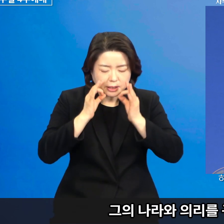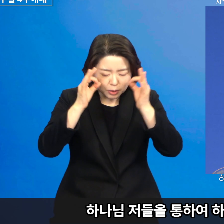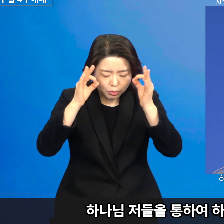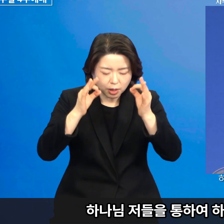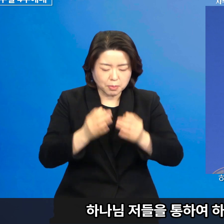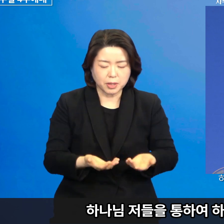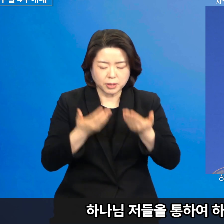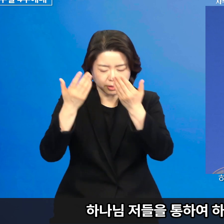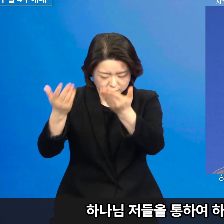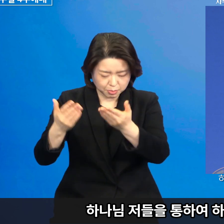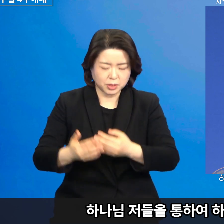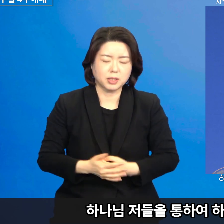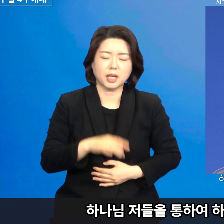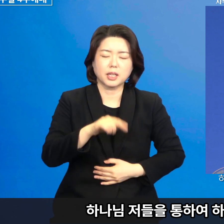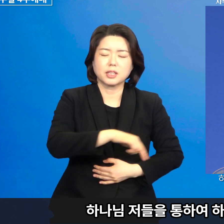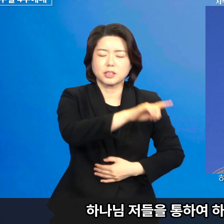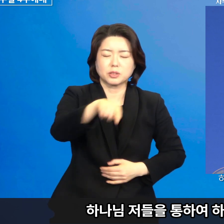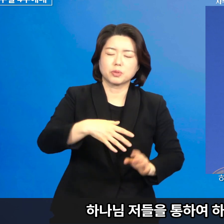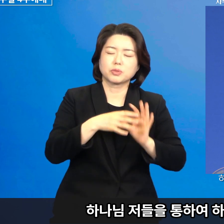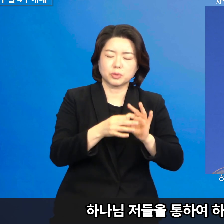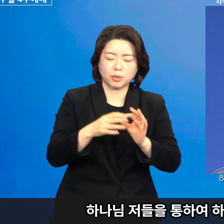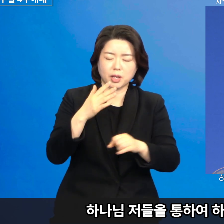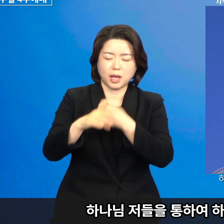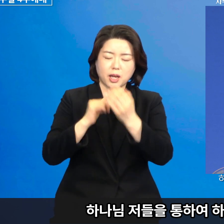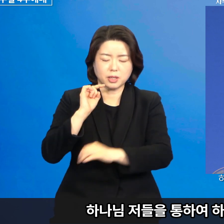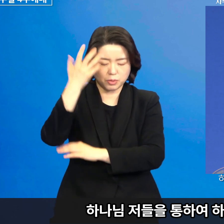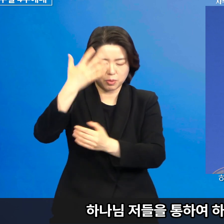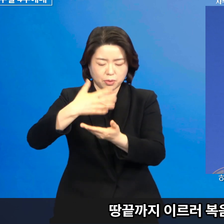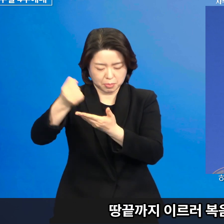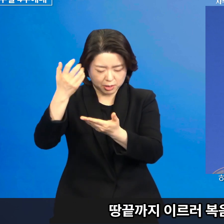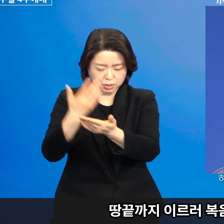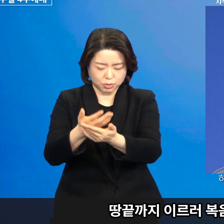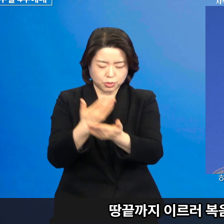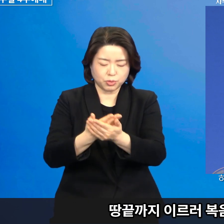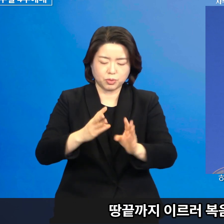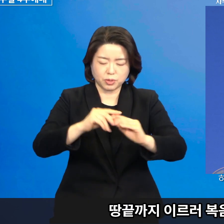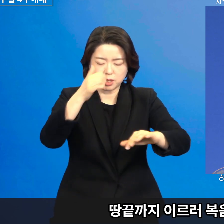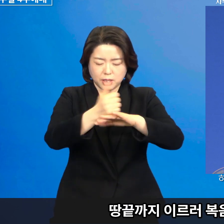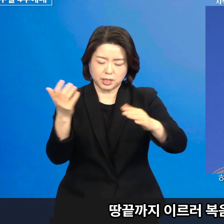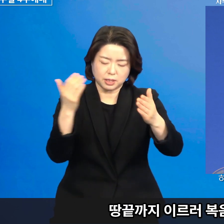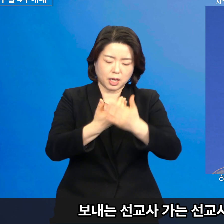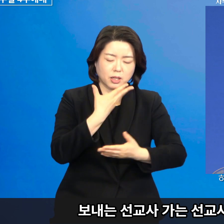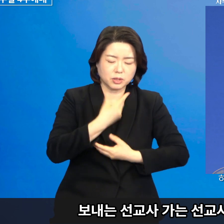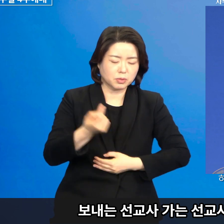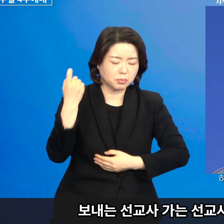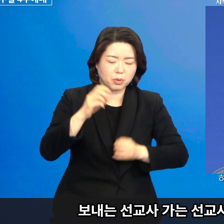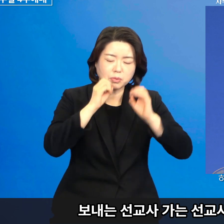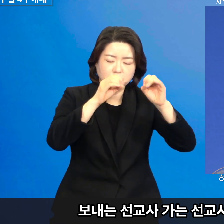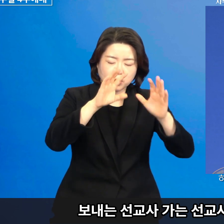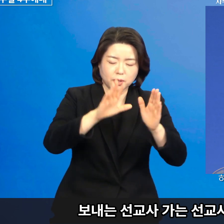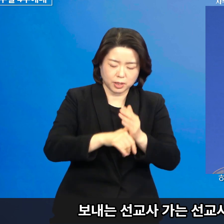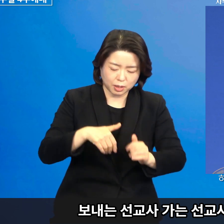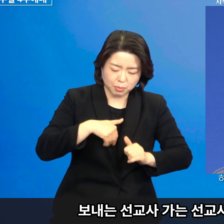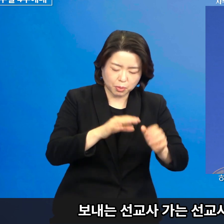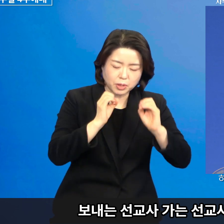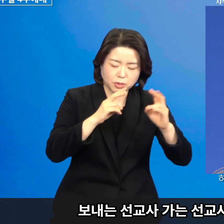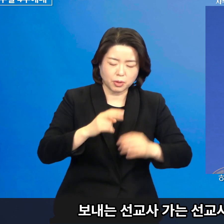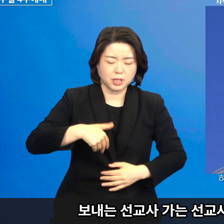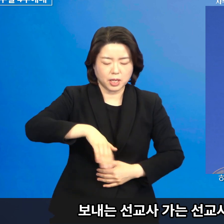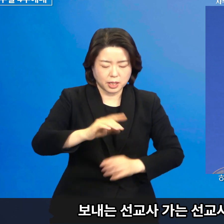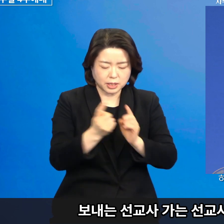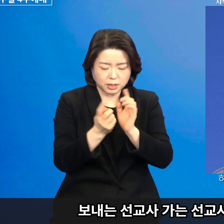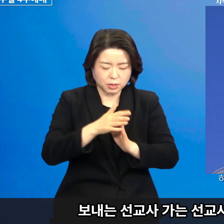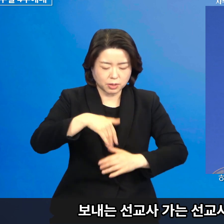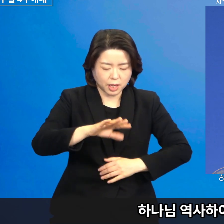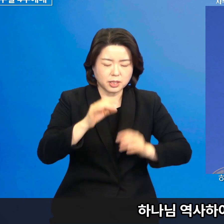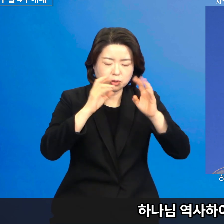나아갑니다. 하나님 저들을 통하여 하나님 영광 받아주시며 땅끝까지 이르러 복음을 증거하는 데에 보내는 선교사, 가는 선교사를 쓰임받을